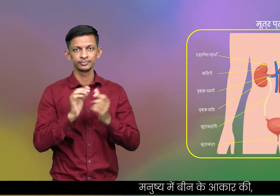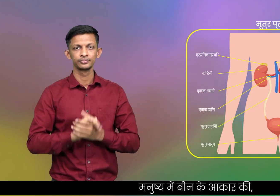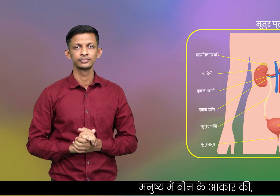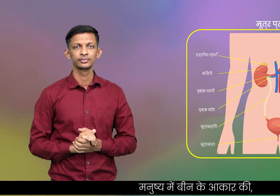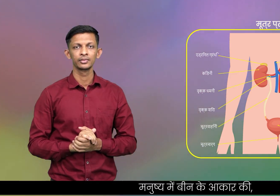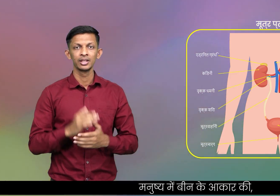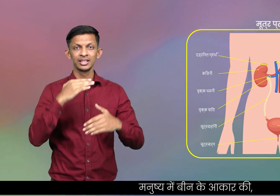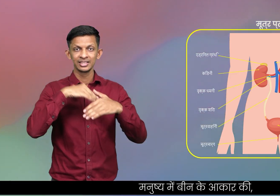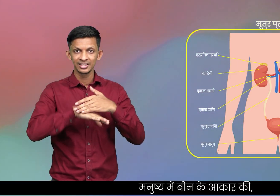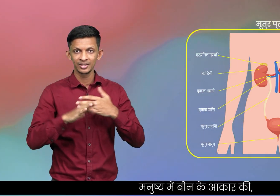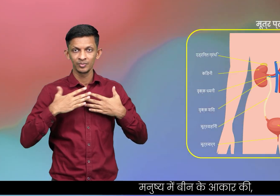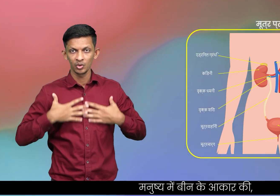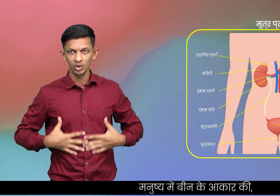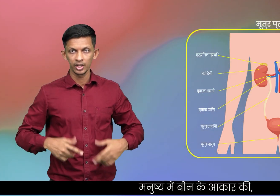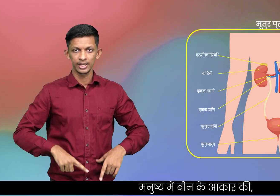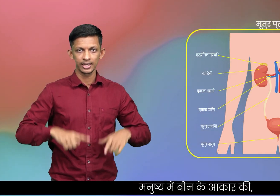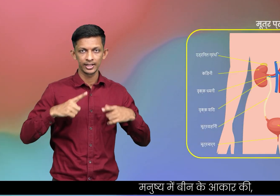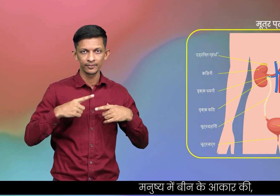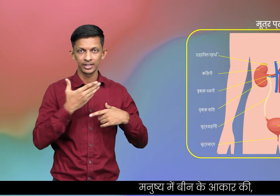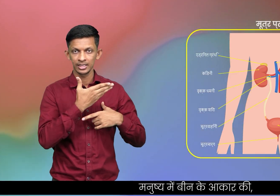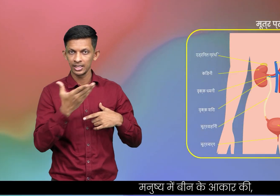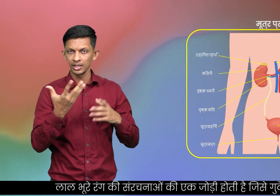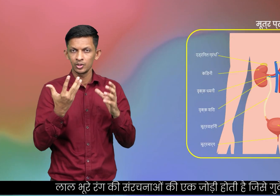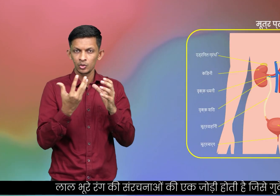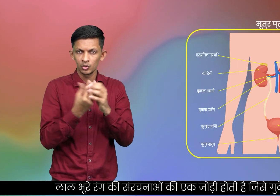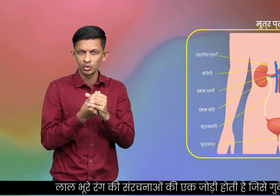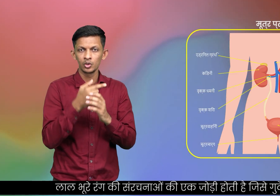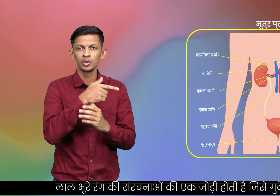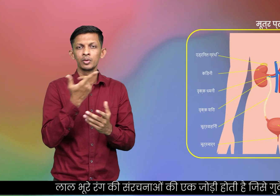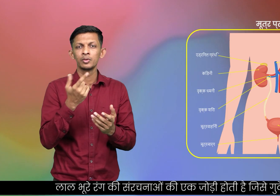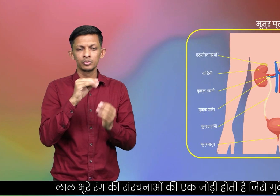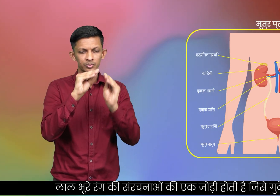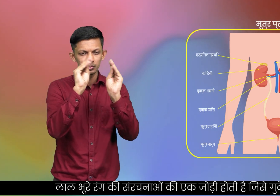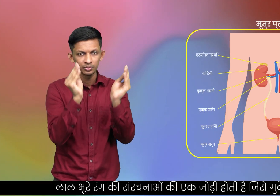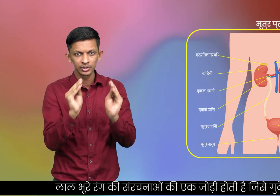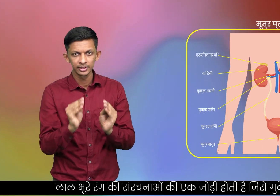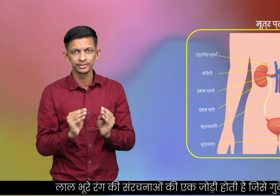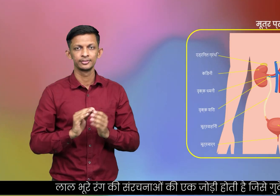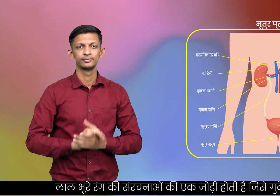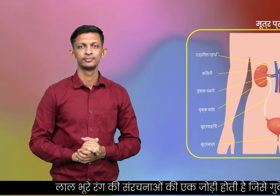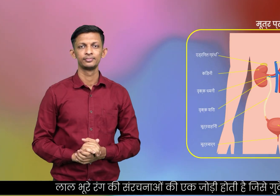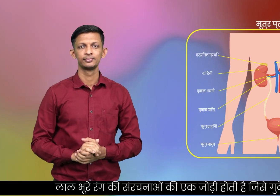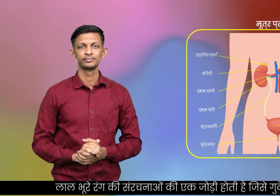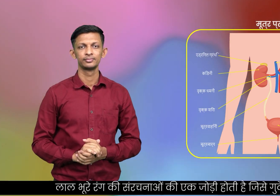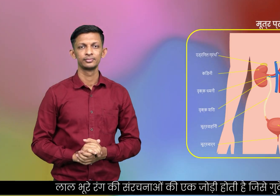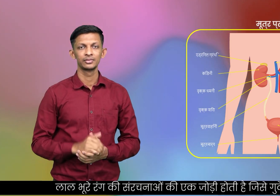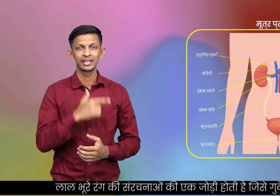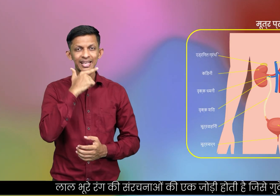मनुष्य में बीन के आकार की लाल भूरे रंग की संरचनाओं की